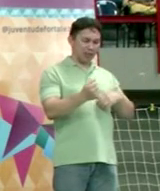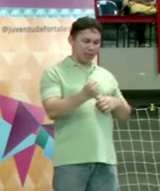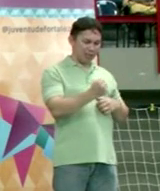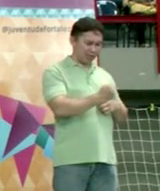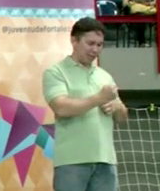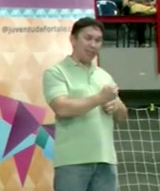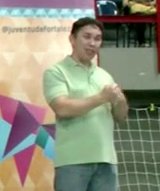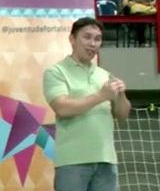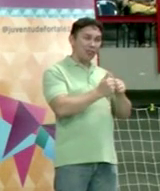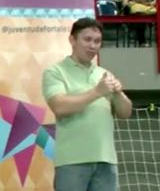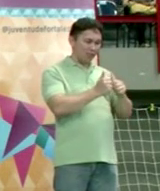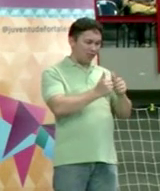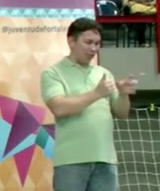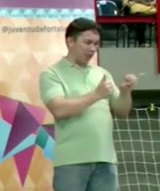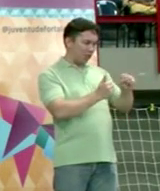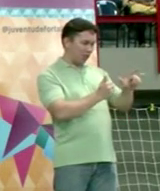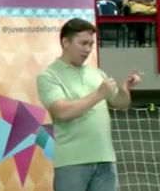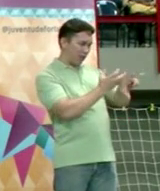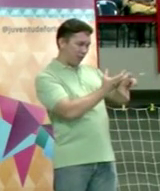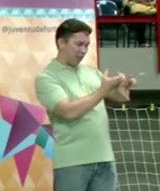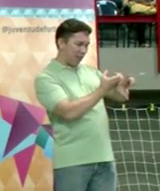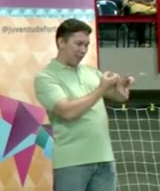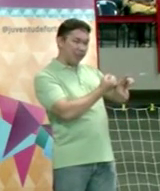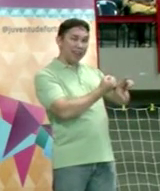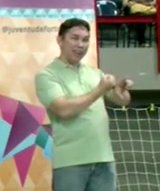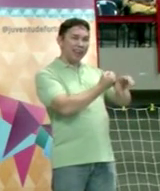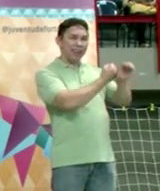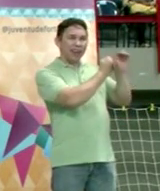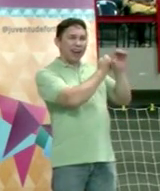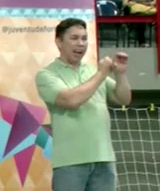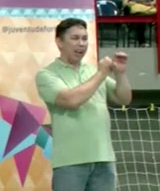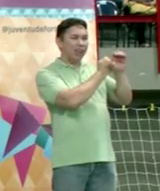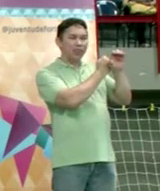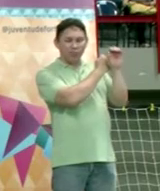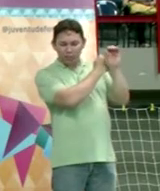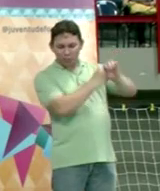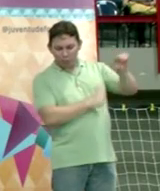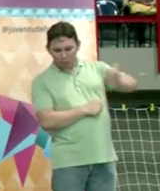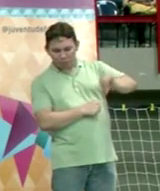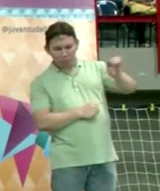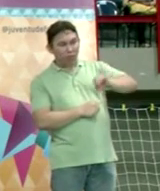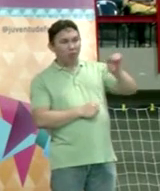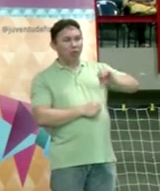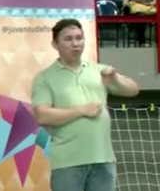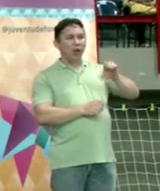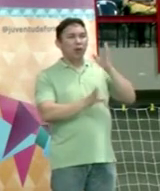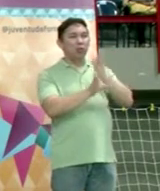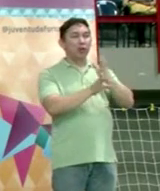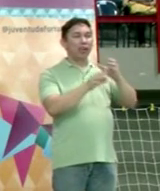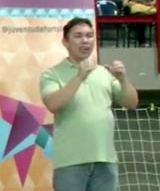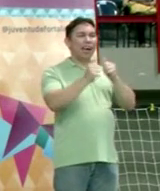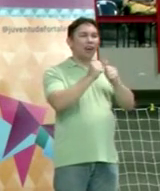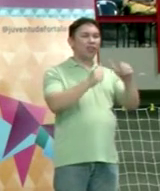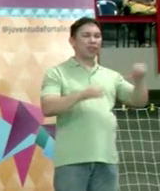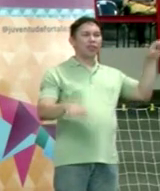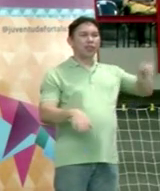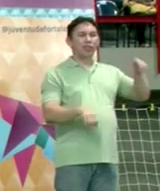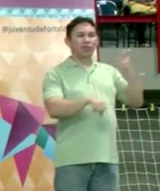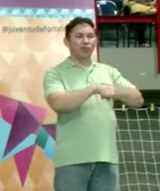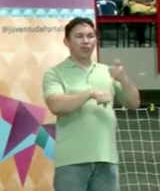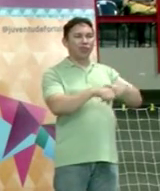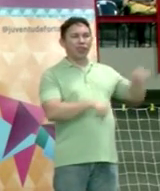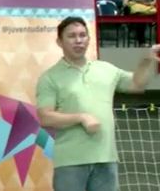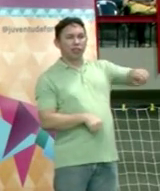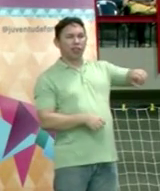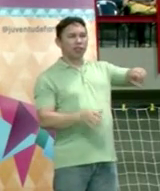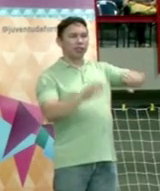ele tira a umidade do sal, facilitando o quê? Que o sal, ele saia do saleiro. Por isso